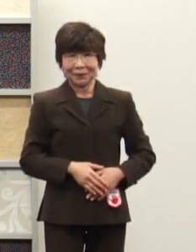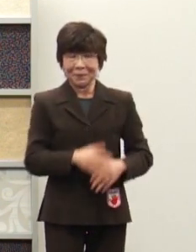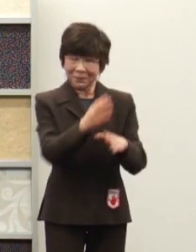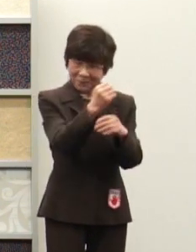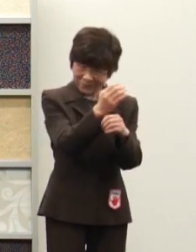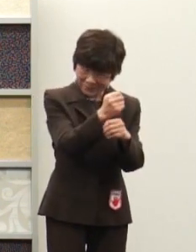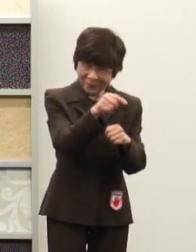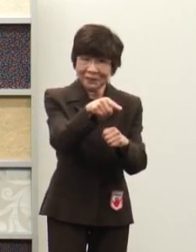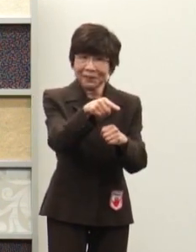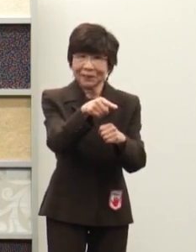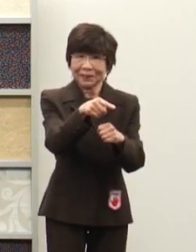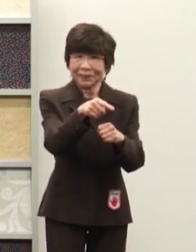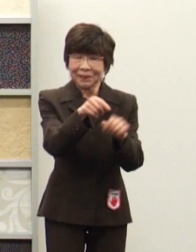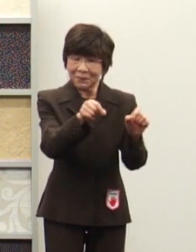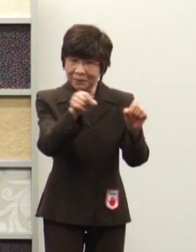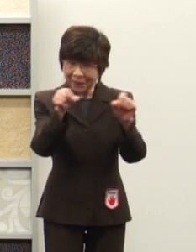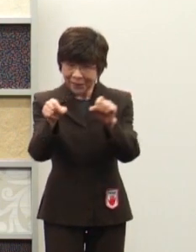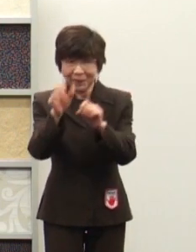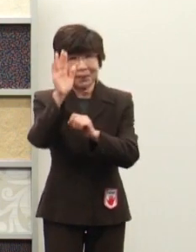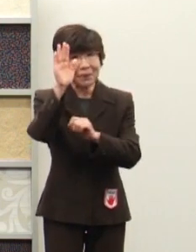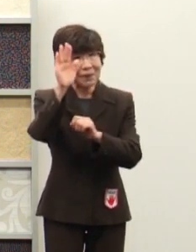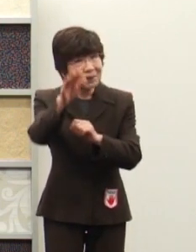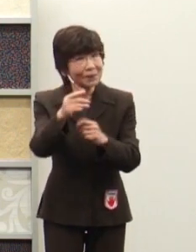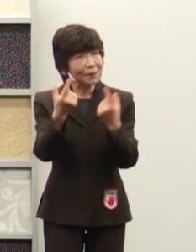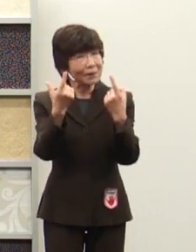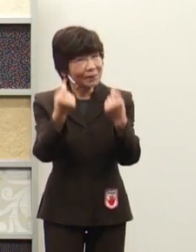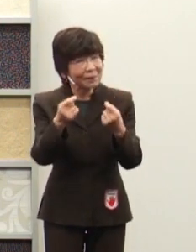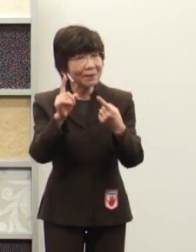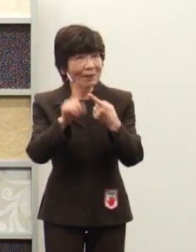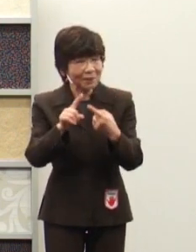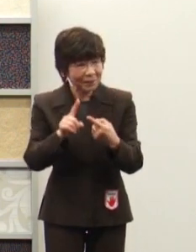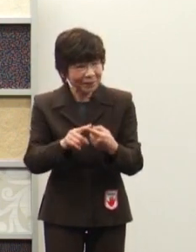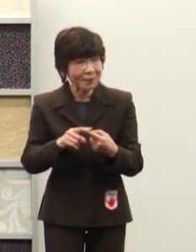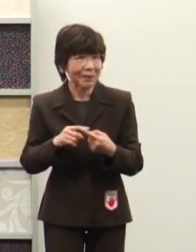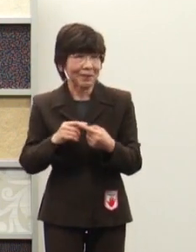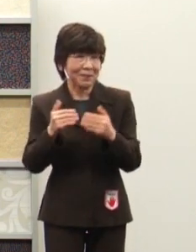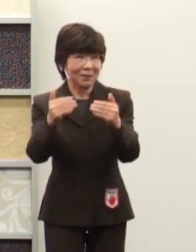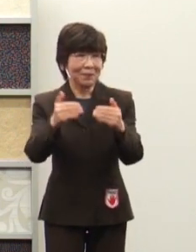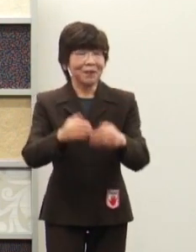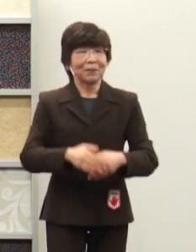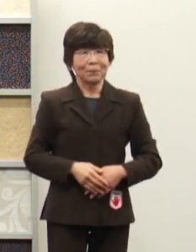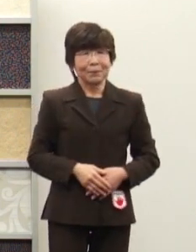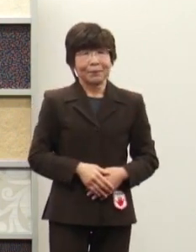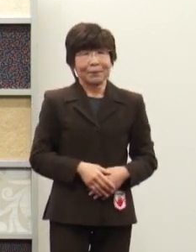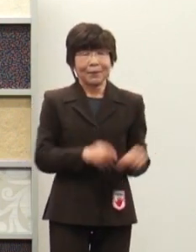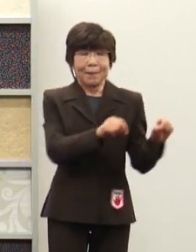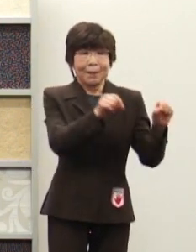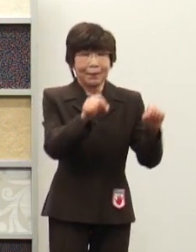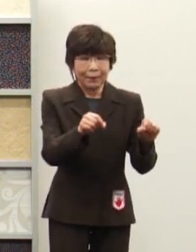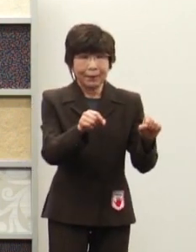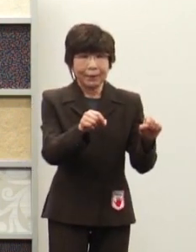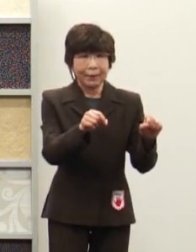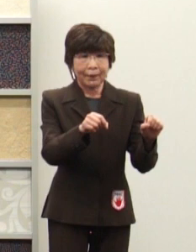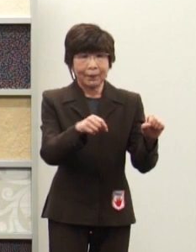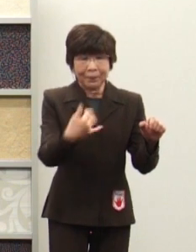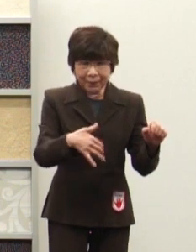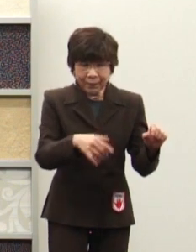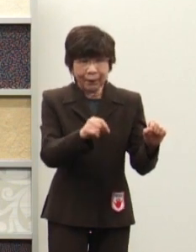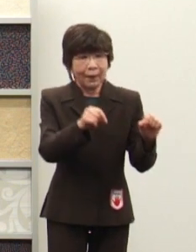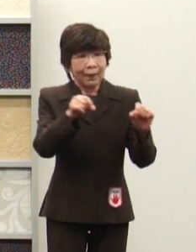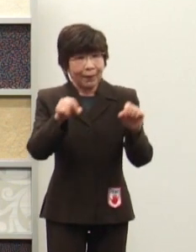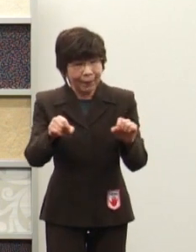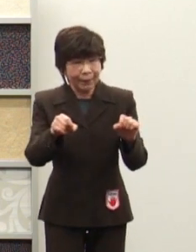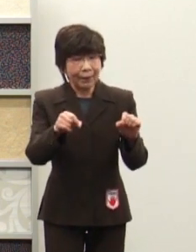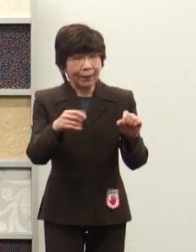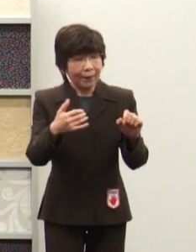なタイミングでですね、これまでもう度重なる延期、延期、延期、延期、毎回その期待しながらがっ